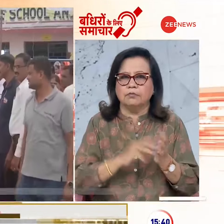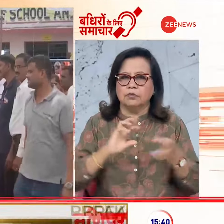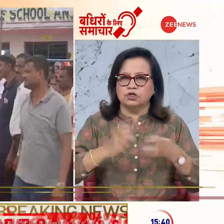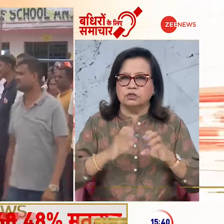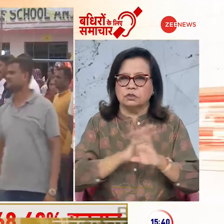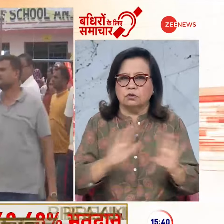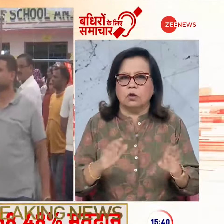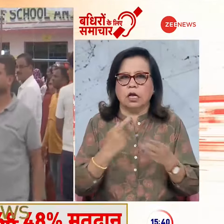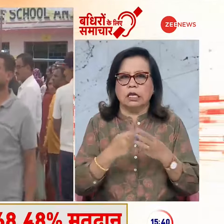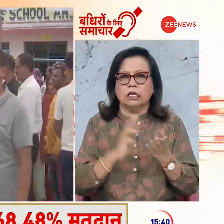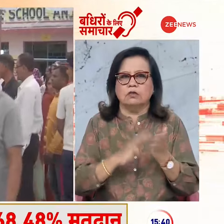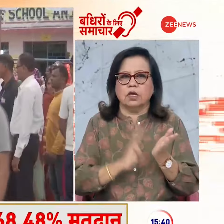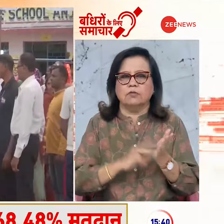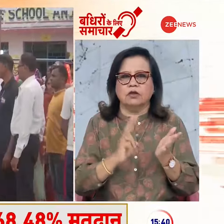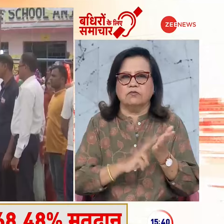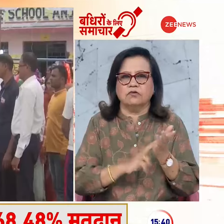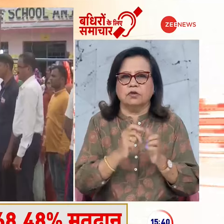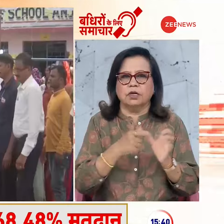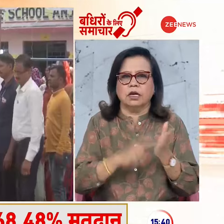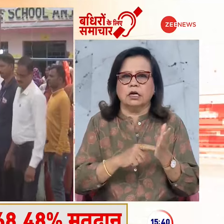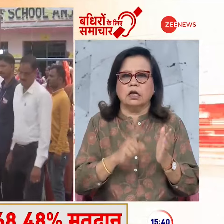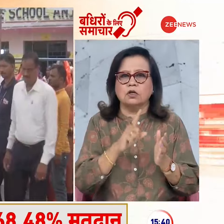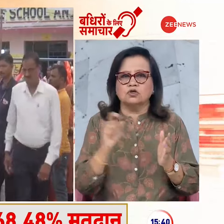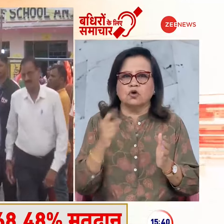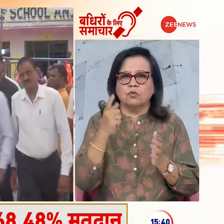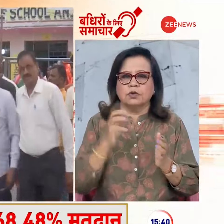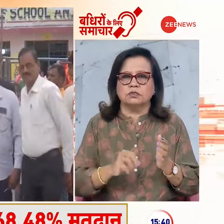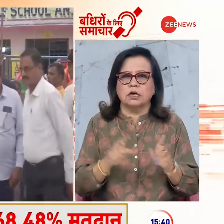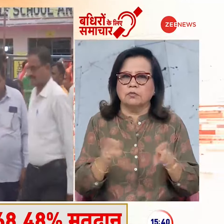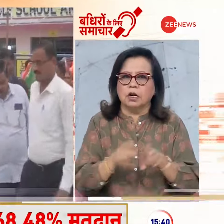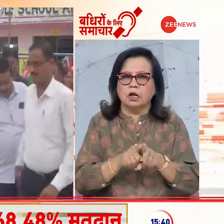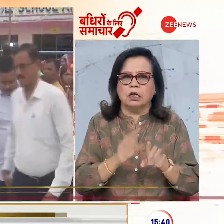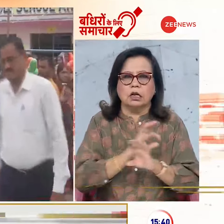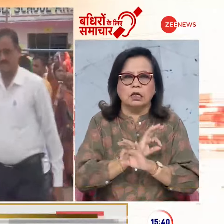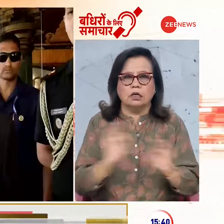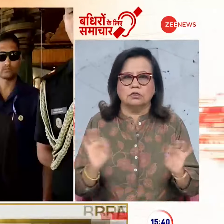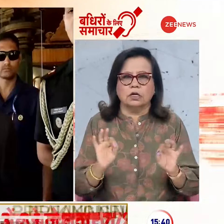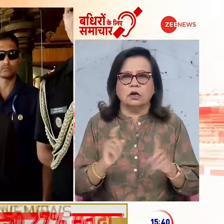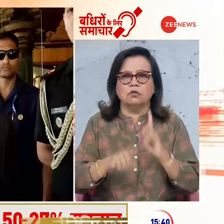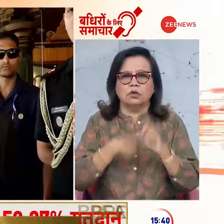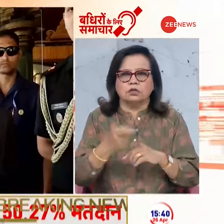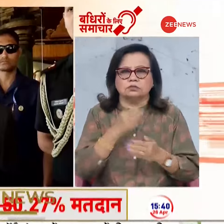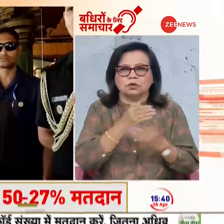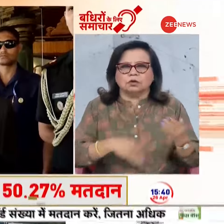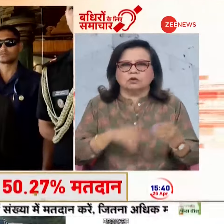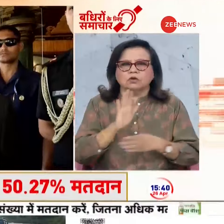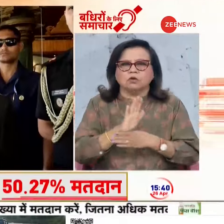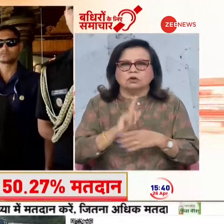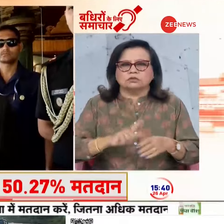ही होगा। ईवीएम वीवीपैट का 100% मिलान नहीं किया जाएगा। वहीं इस मामले